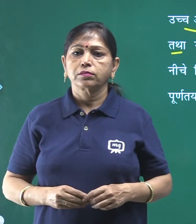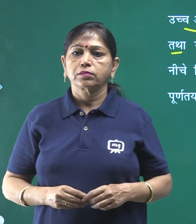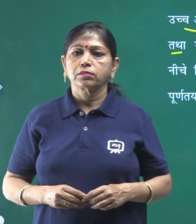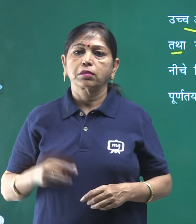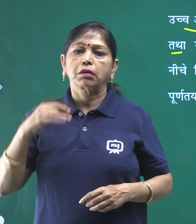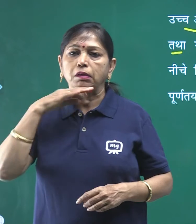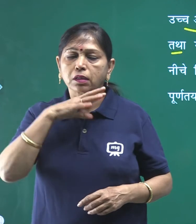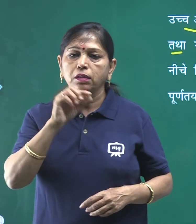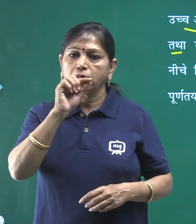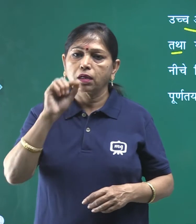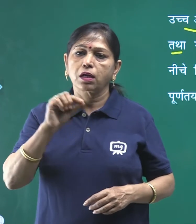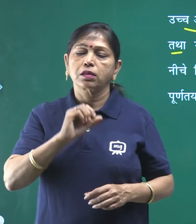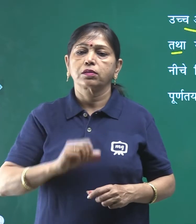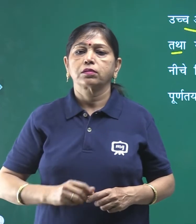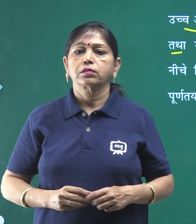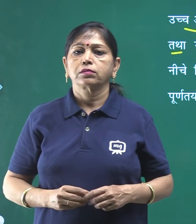गंदगी के कारण